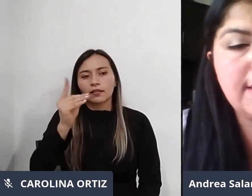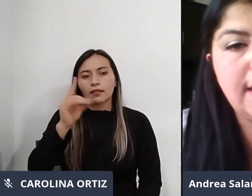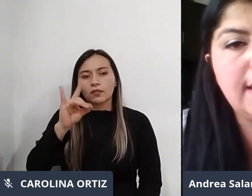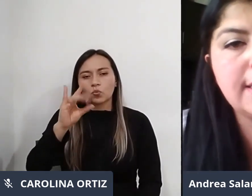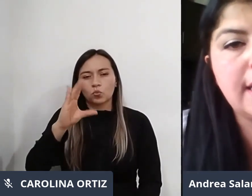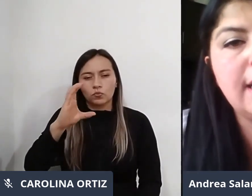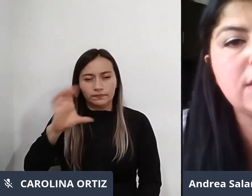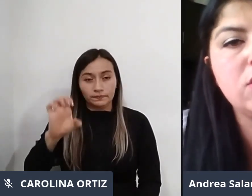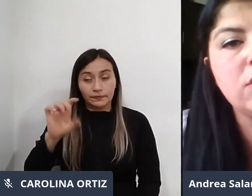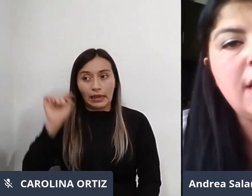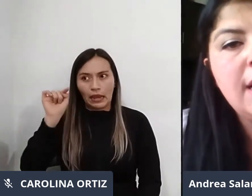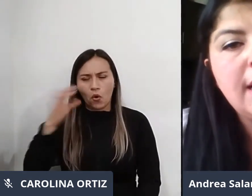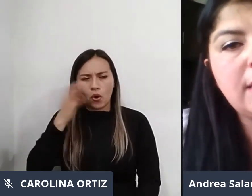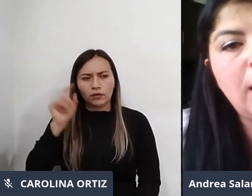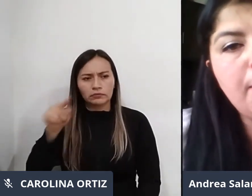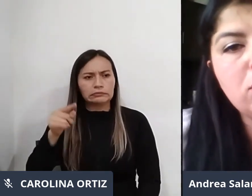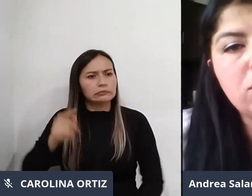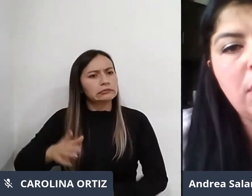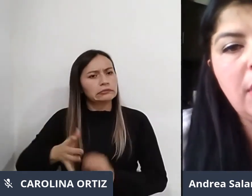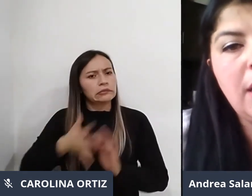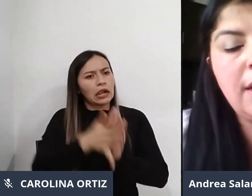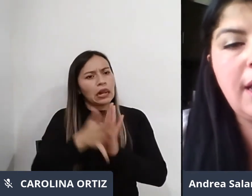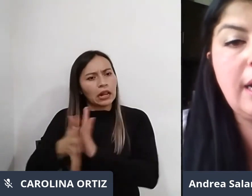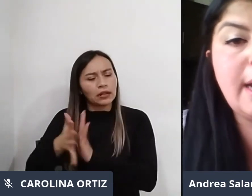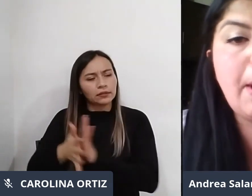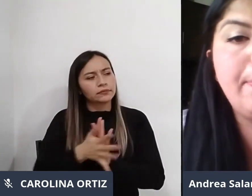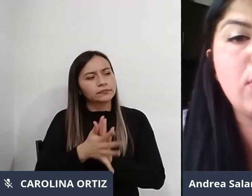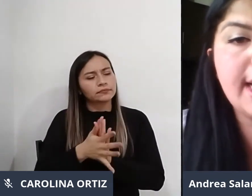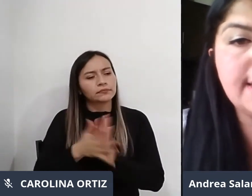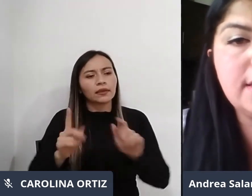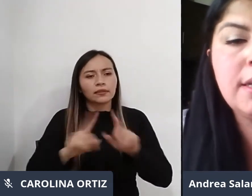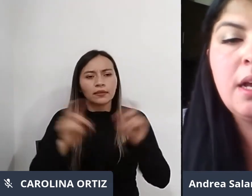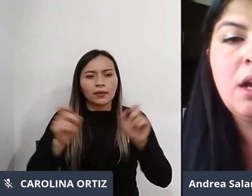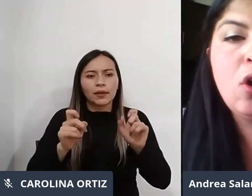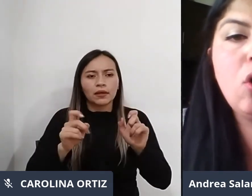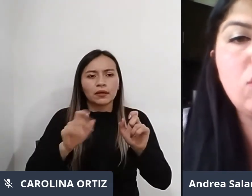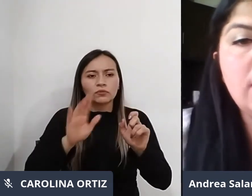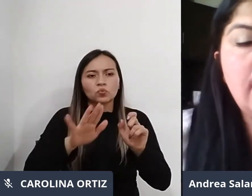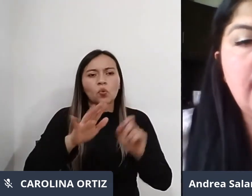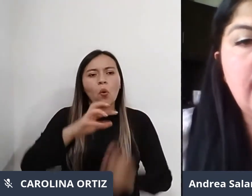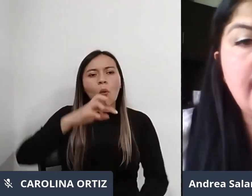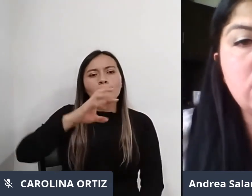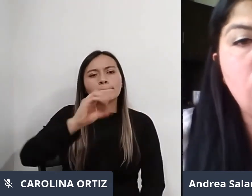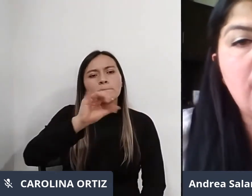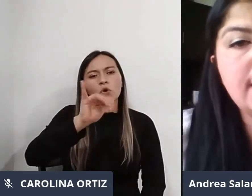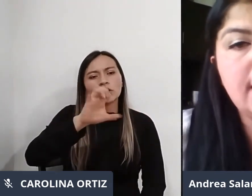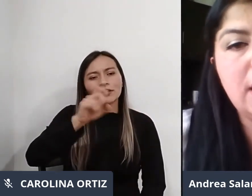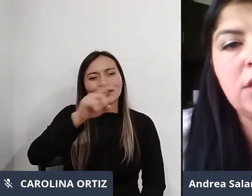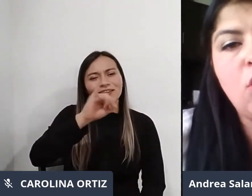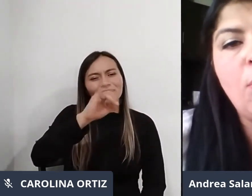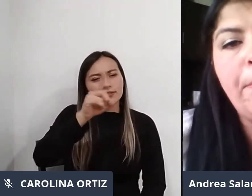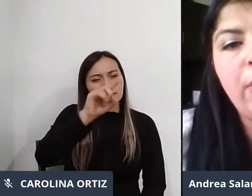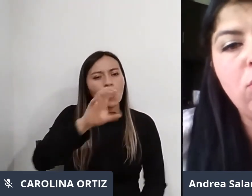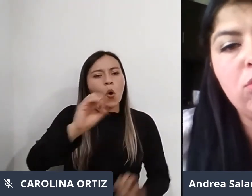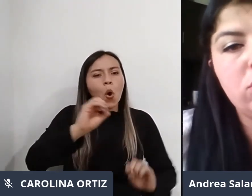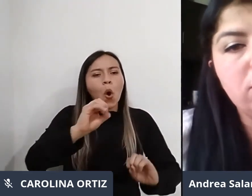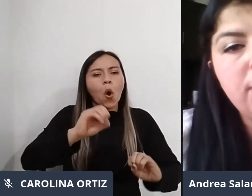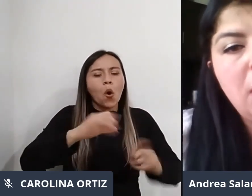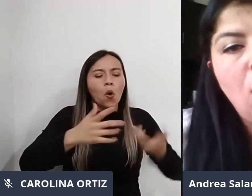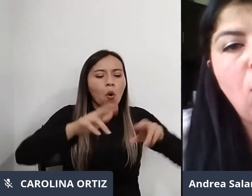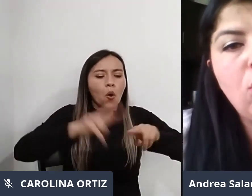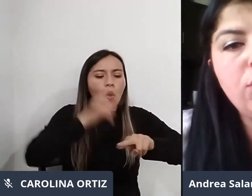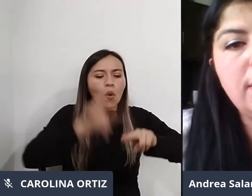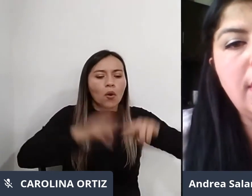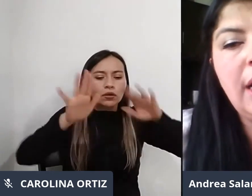sobre esa relación que tenemos, que él llama poiesis, con la naturaleza, que es como un